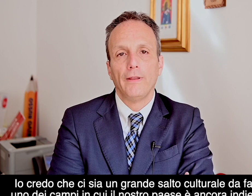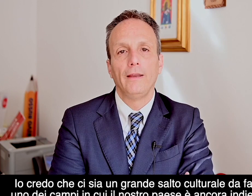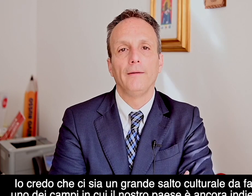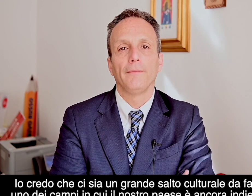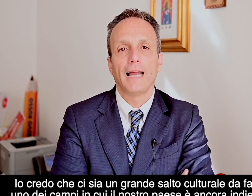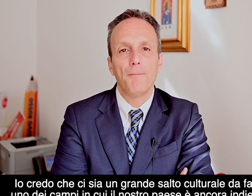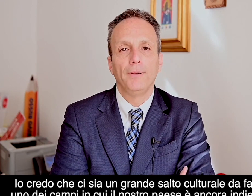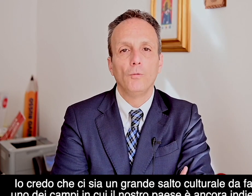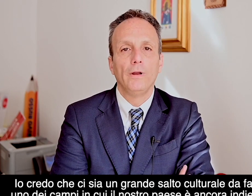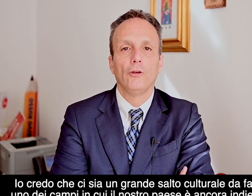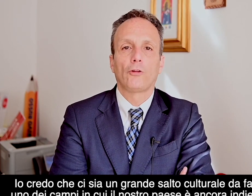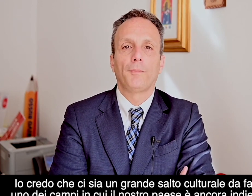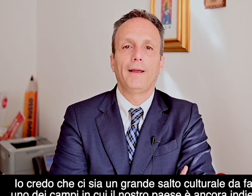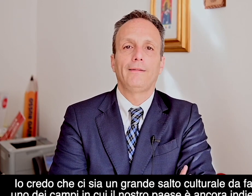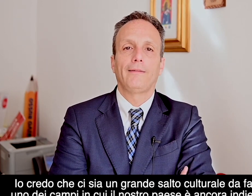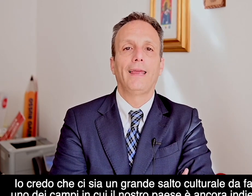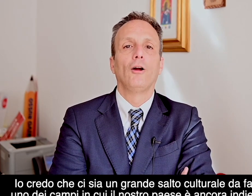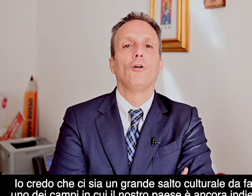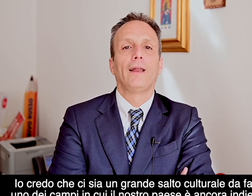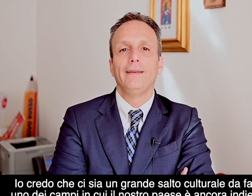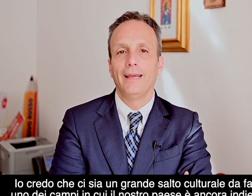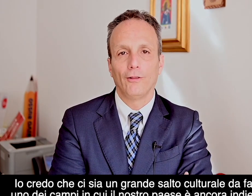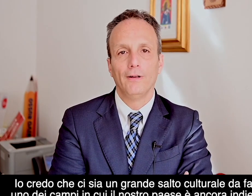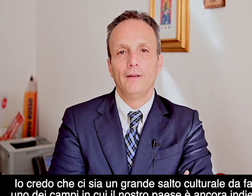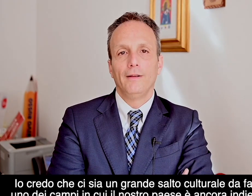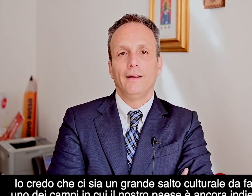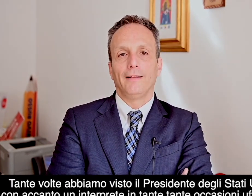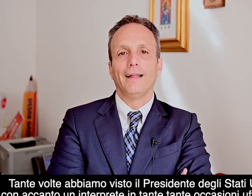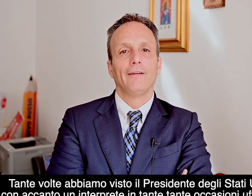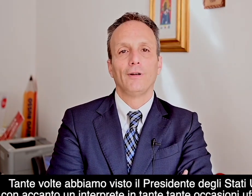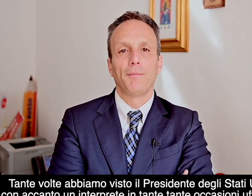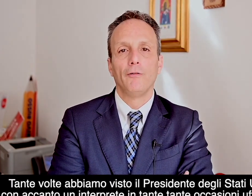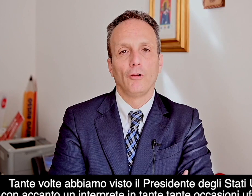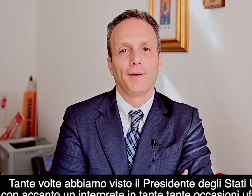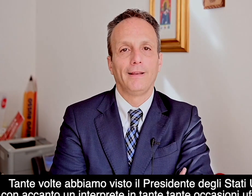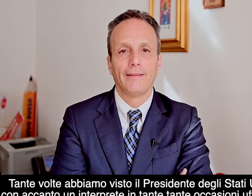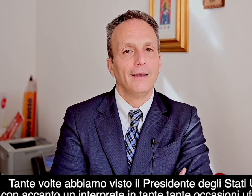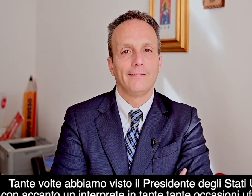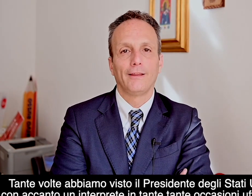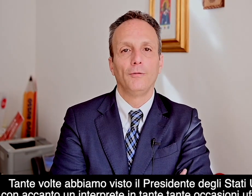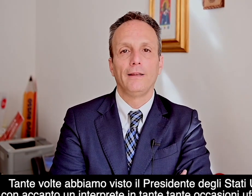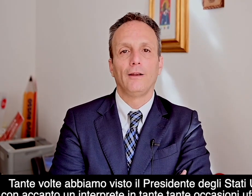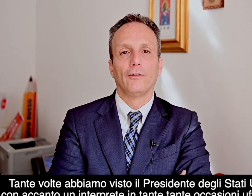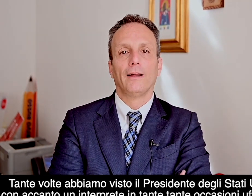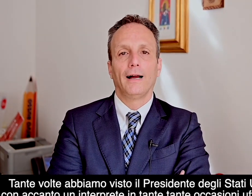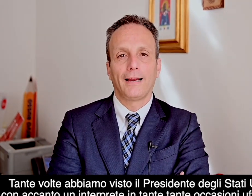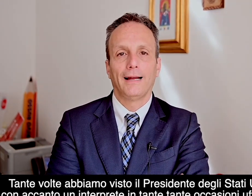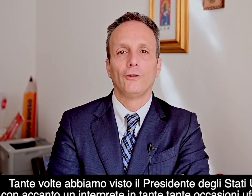campi in cui il nostro paese è ancora indietro tante volte abbiamo visto il presidente degli stati uniti con accanto